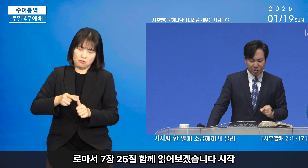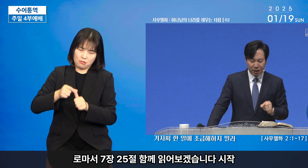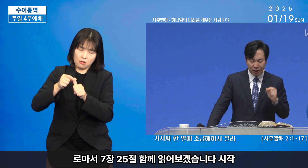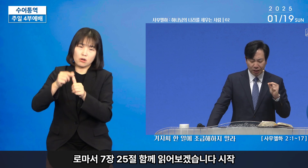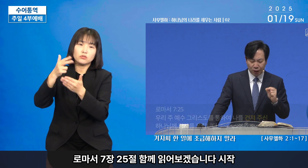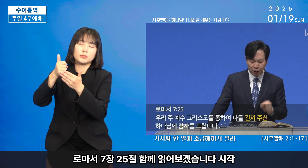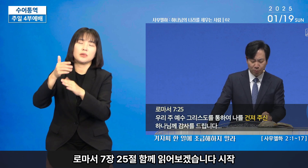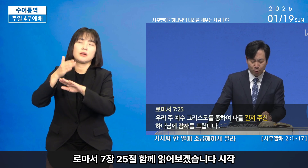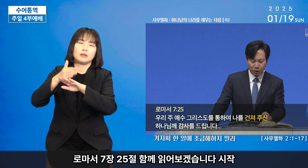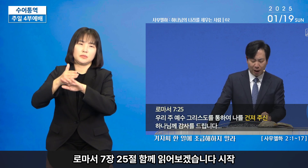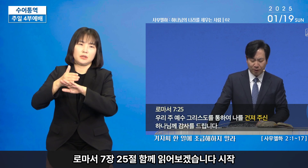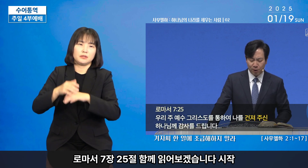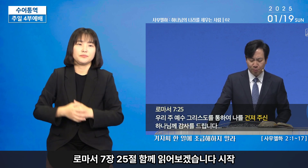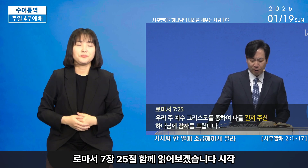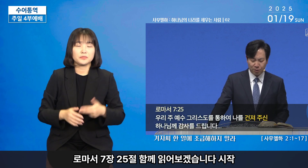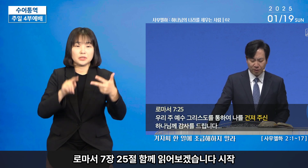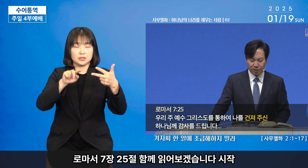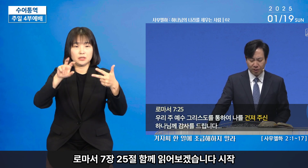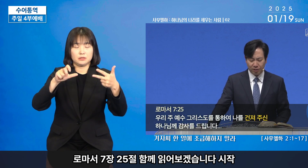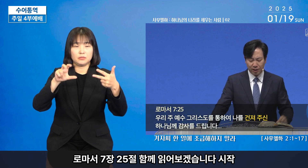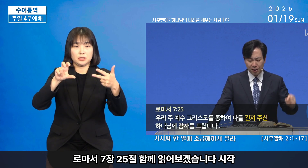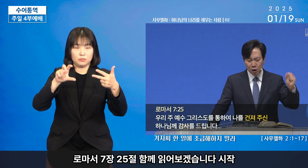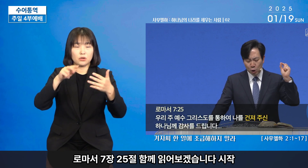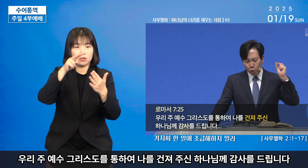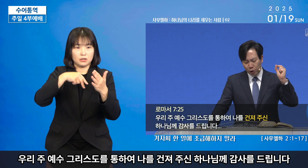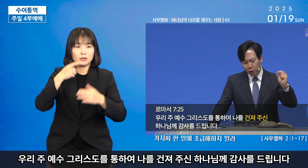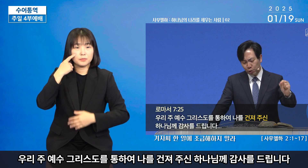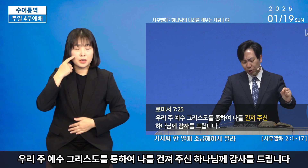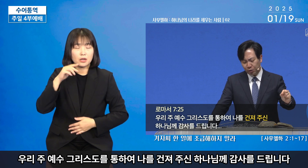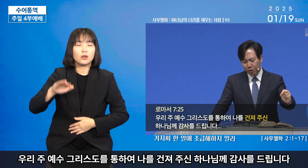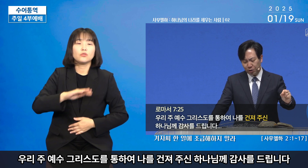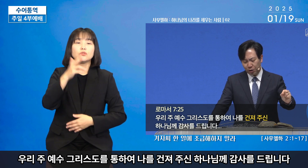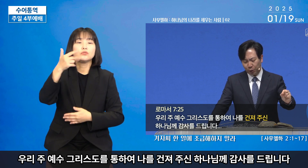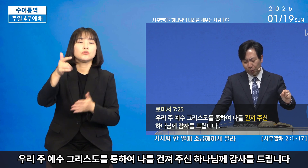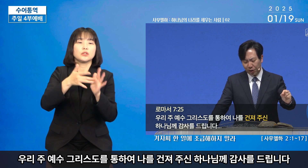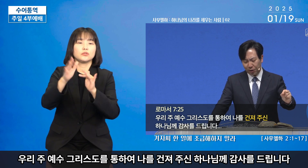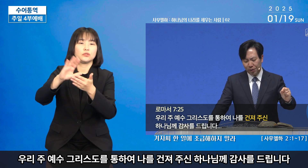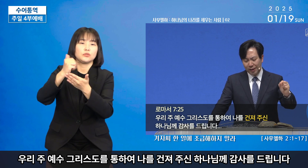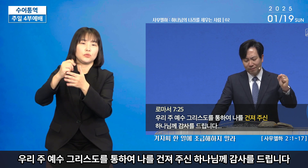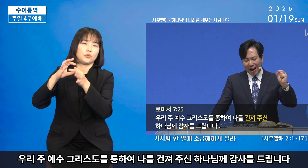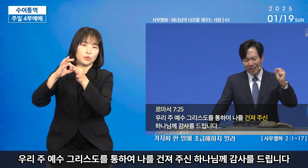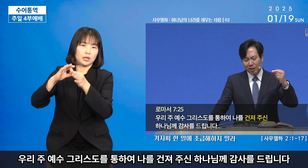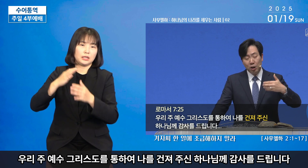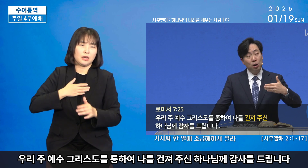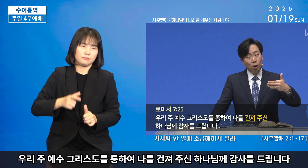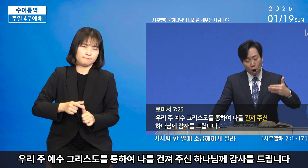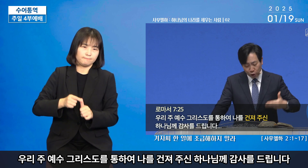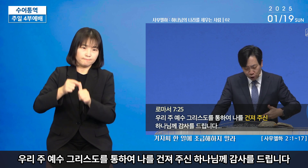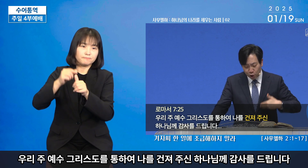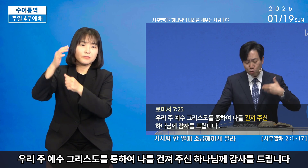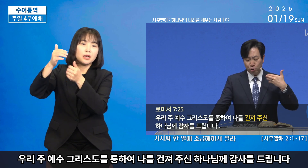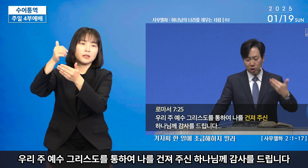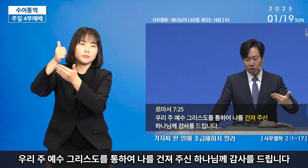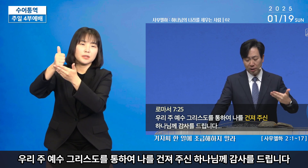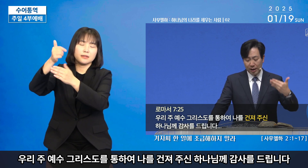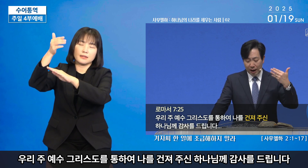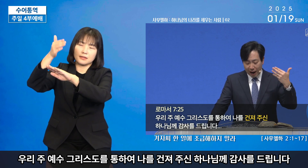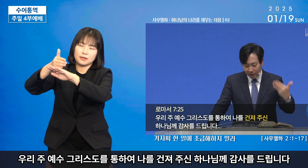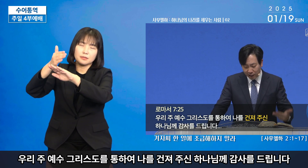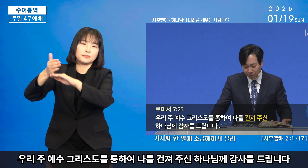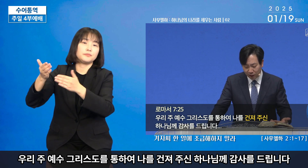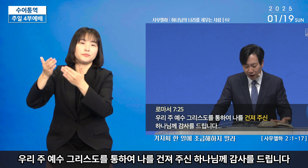로마서 7장 25절 함께 읽어보겠습니다. 시작. 우리 주 예수 그리스도를 통하여 나를